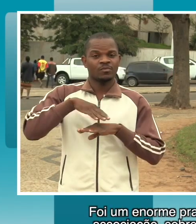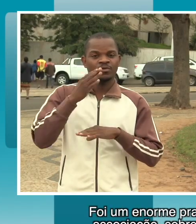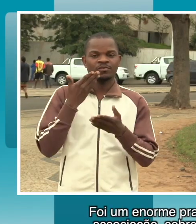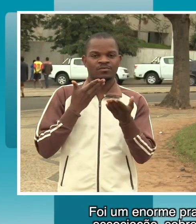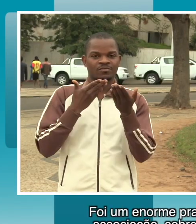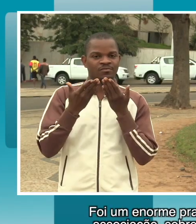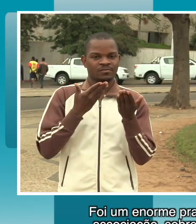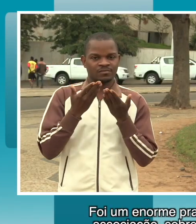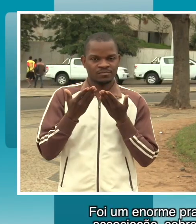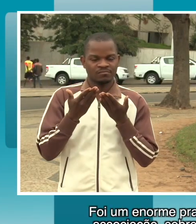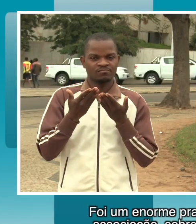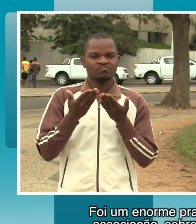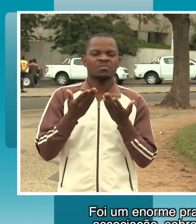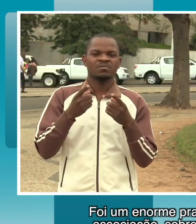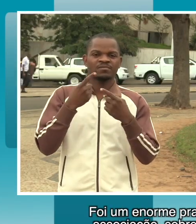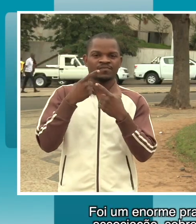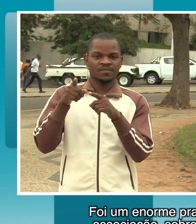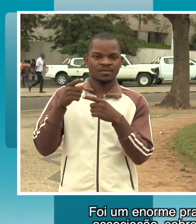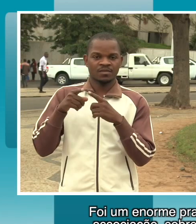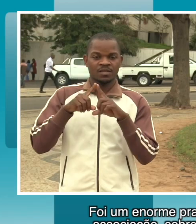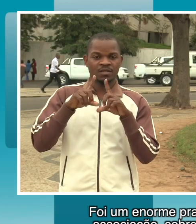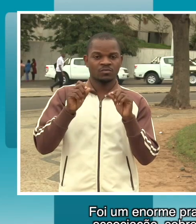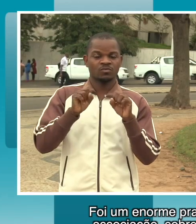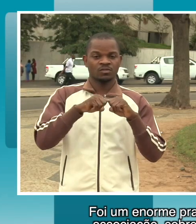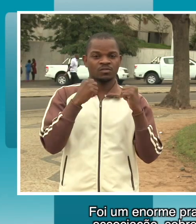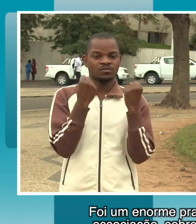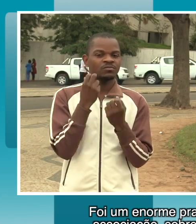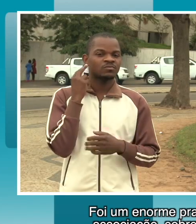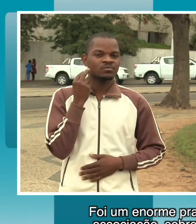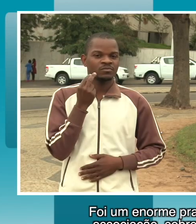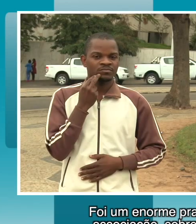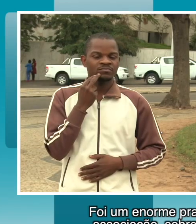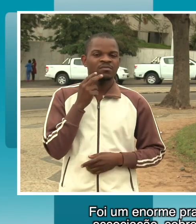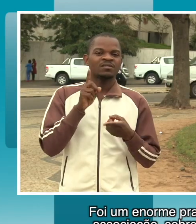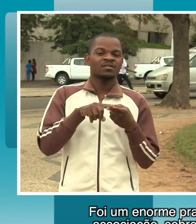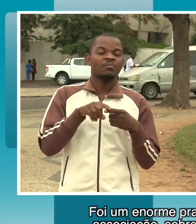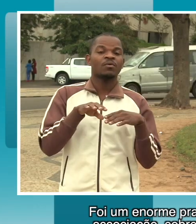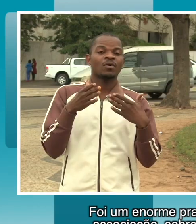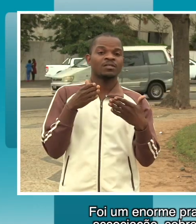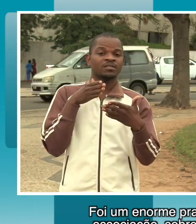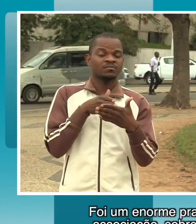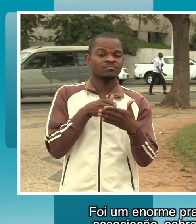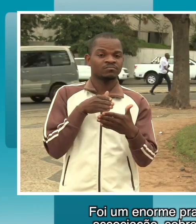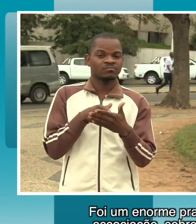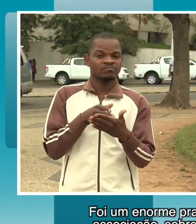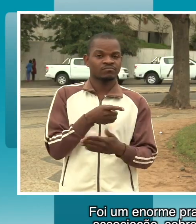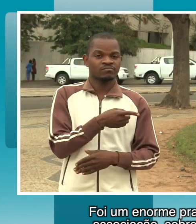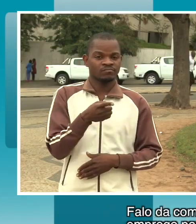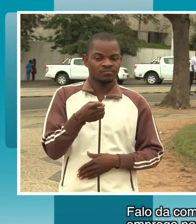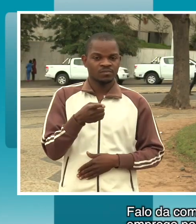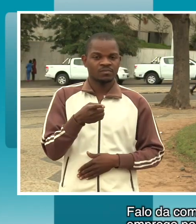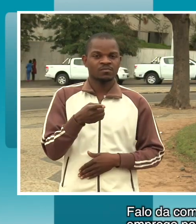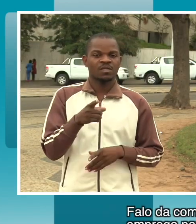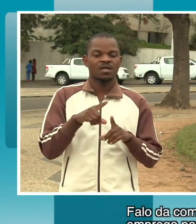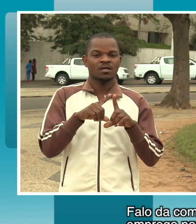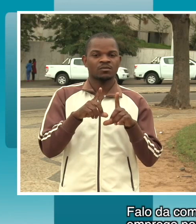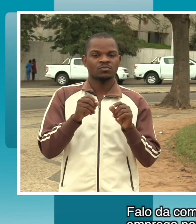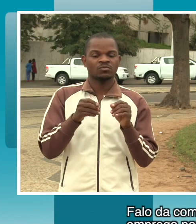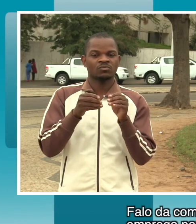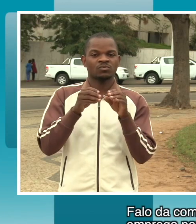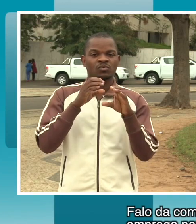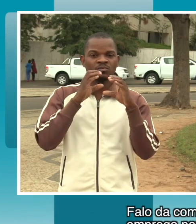termos falado sobre esta associação. Sobretudo, os problemas que preocupam. Nos casos falam da